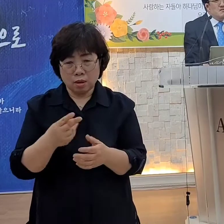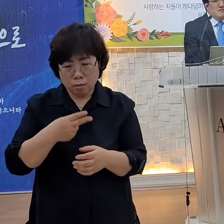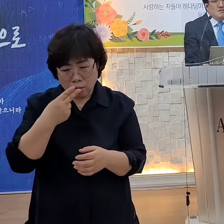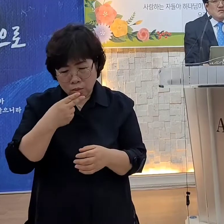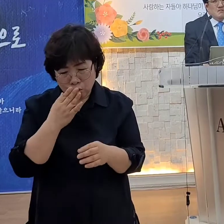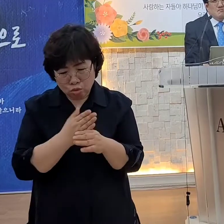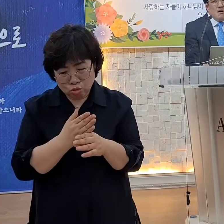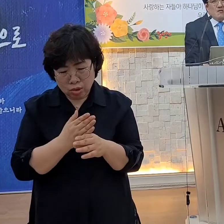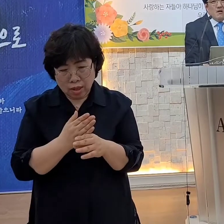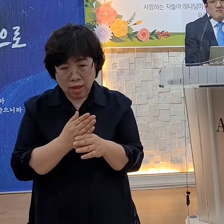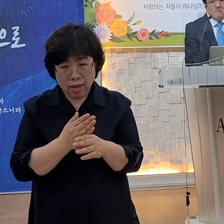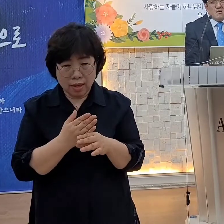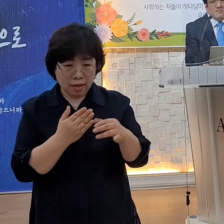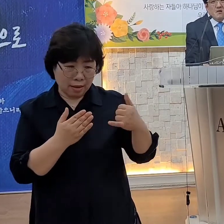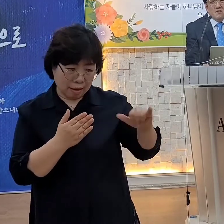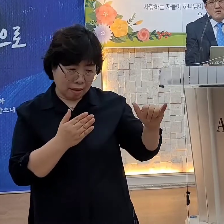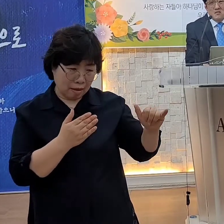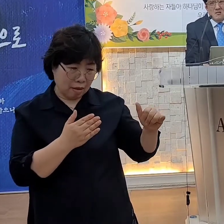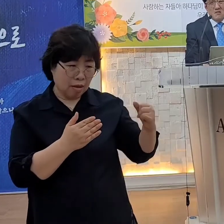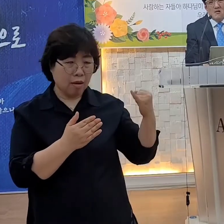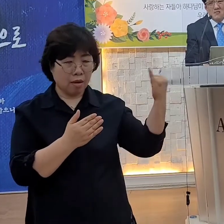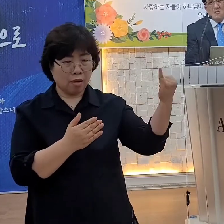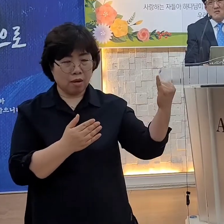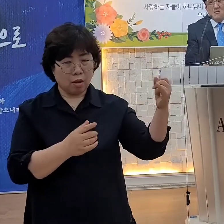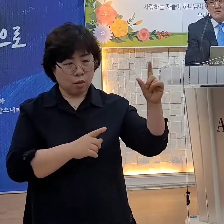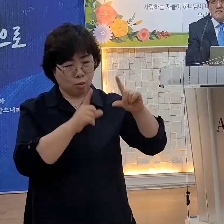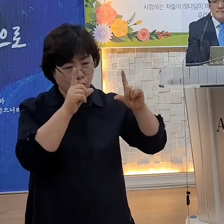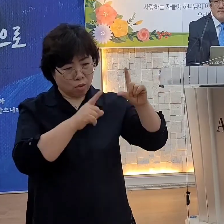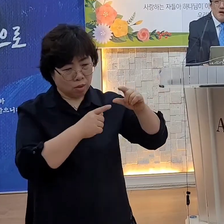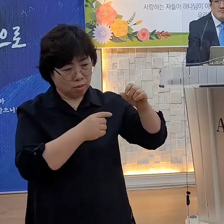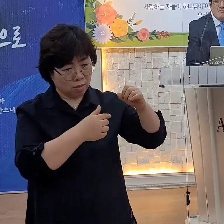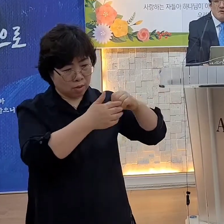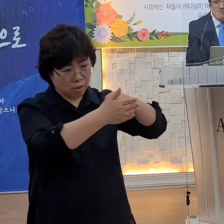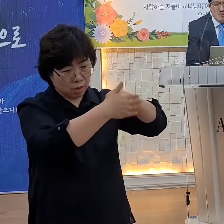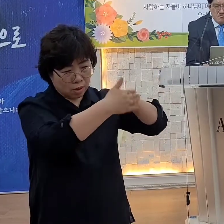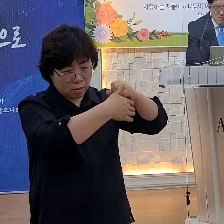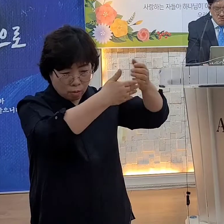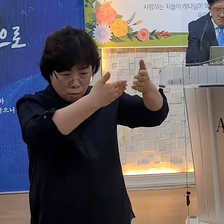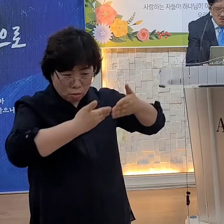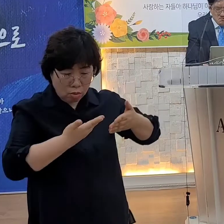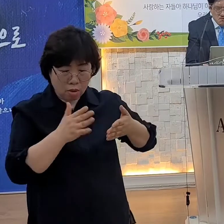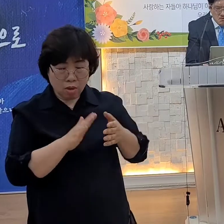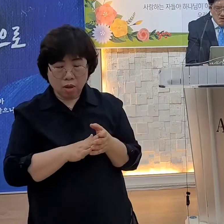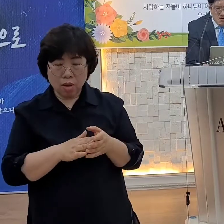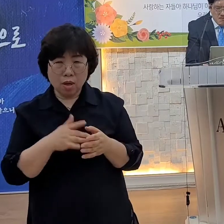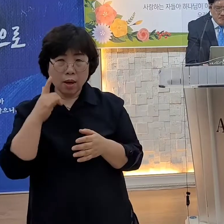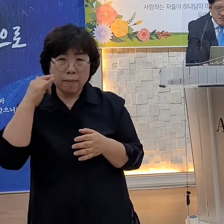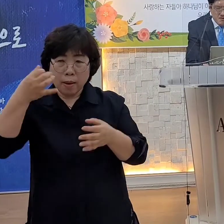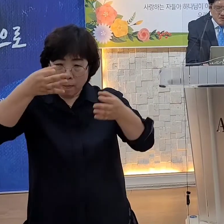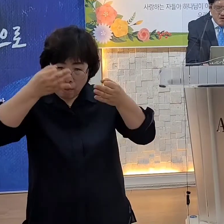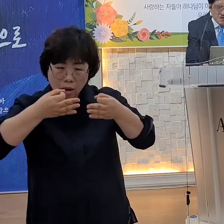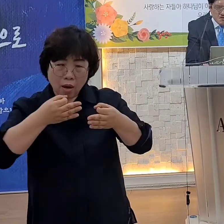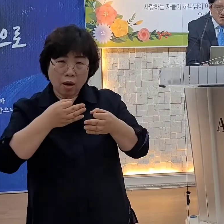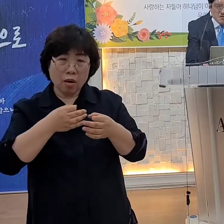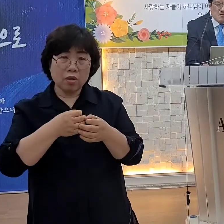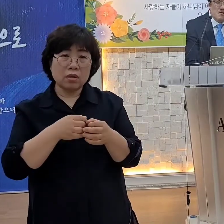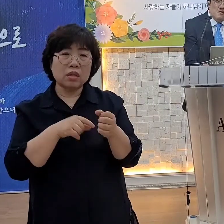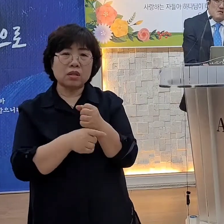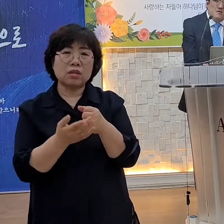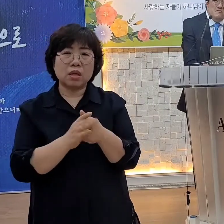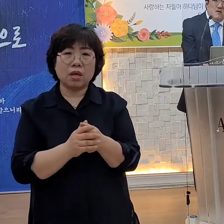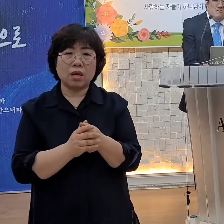자기 자녀들 그리고 아내하고 담겨있는 그 영상을 찍어서 아빠 보라고 이제 보내준 건데 그래서